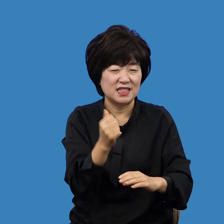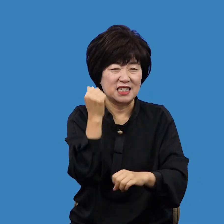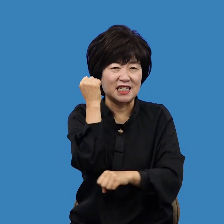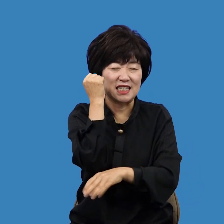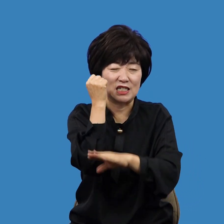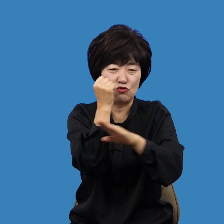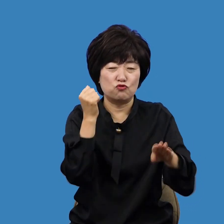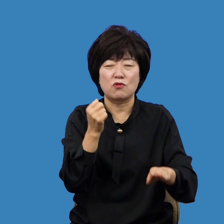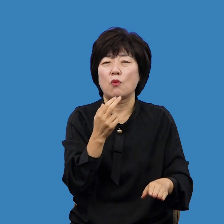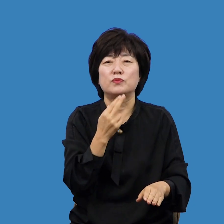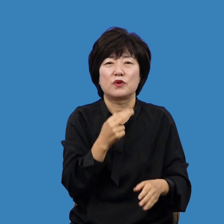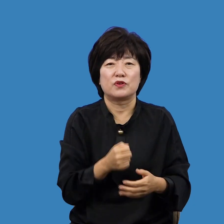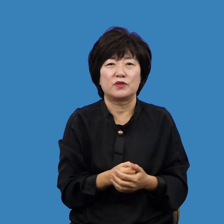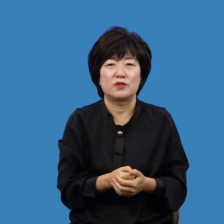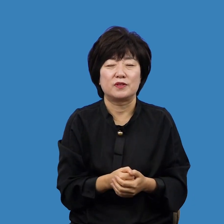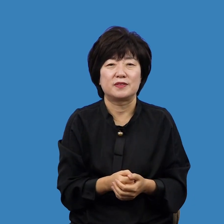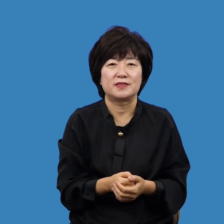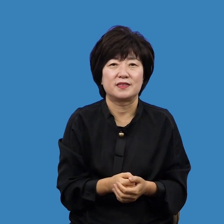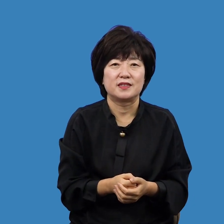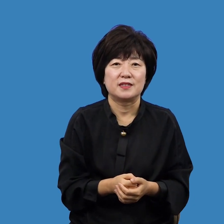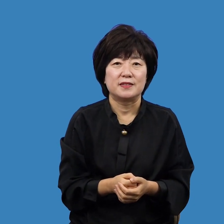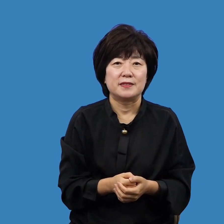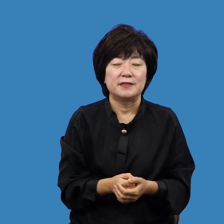몇 번 얘기했던 건데 이